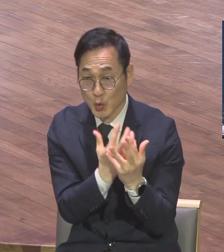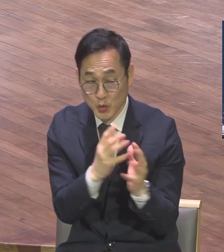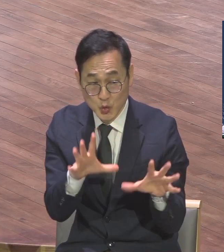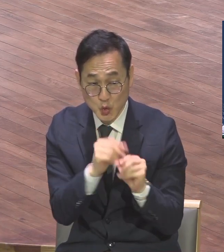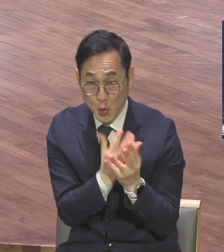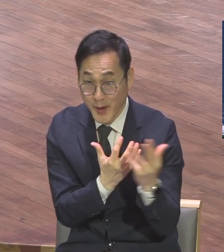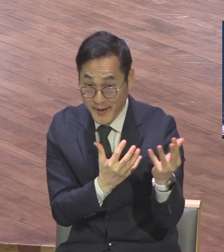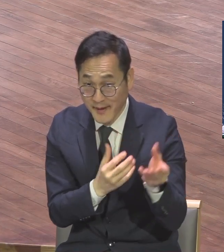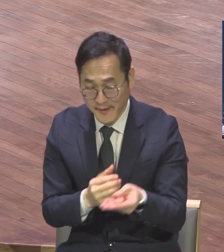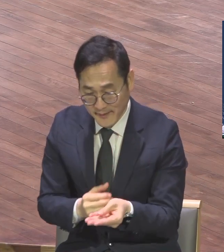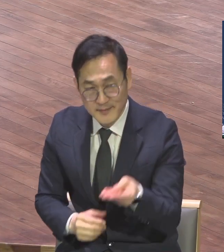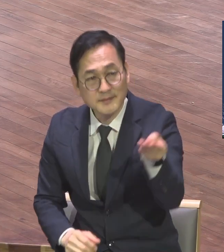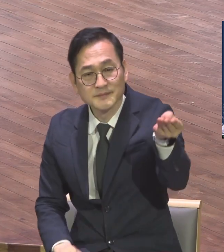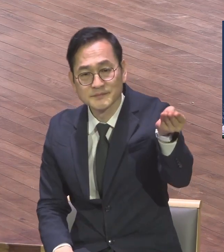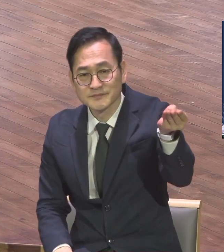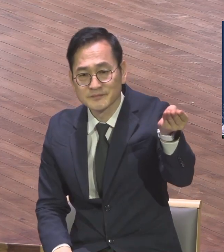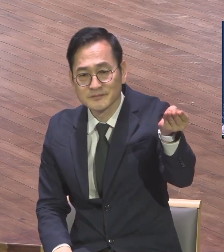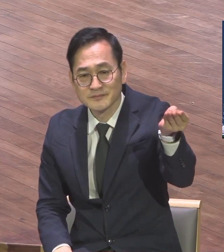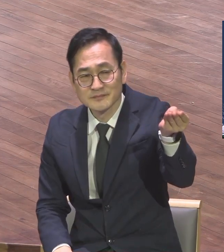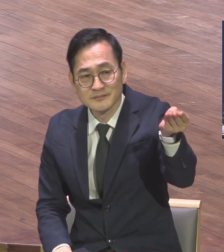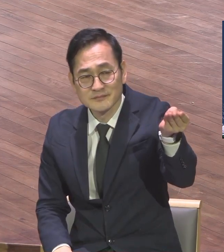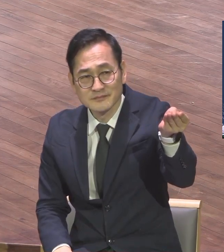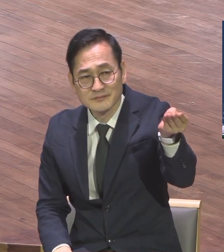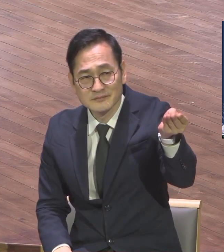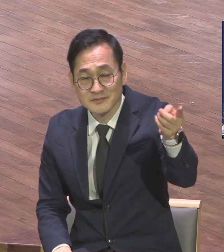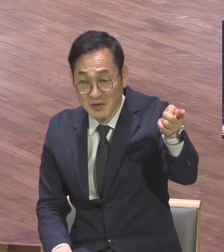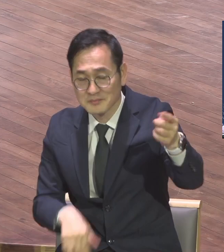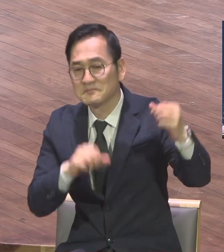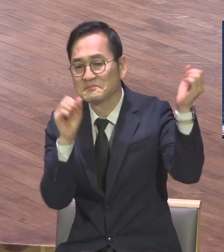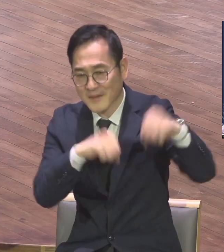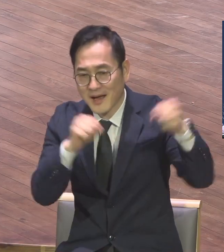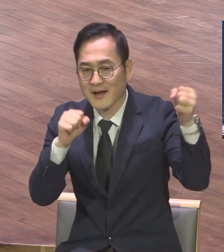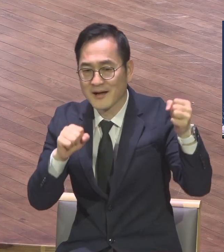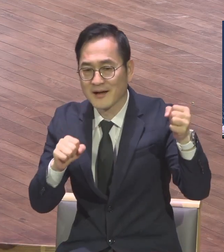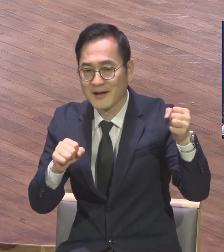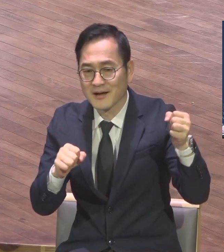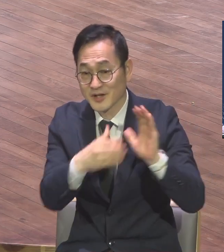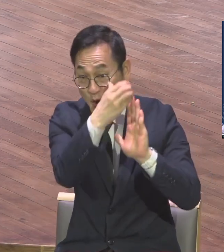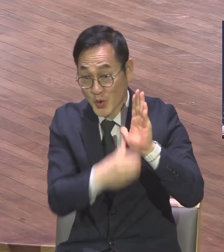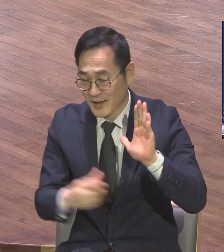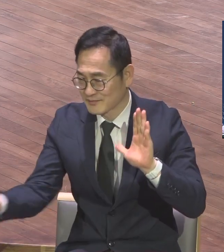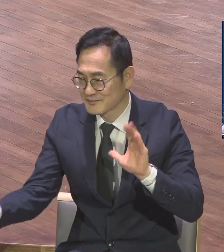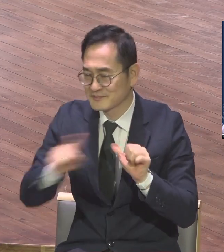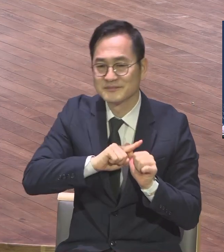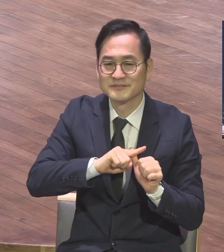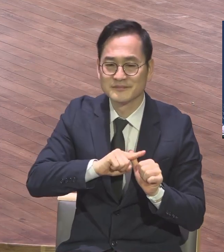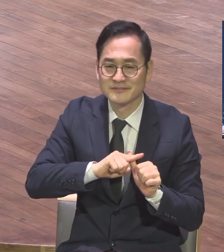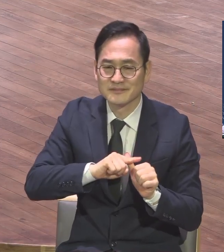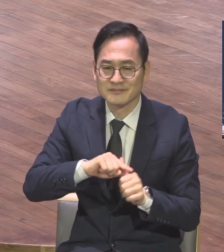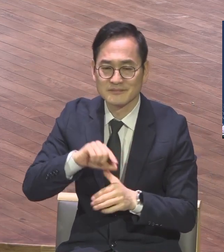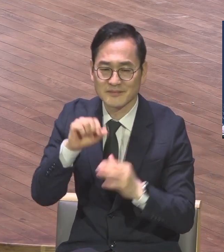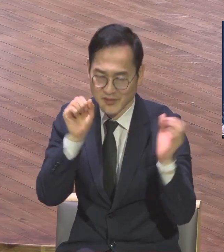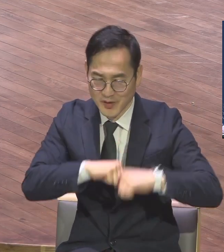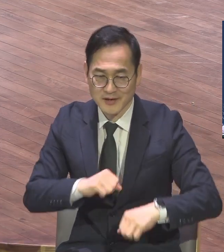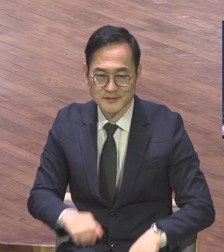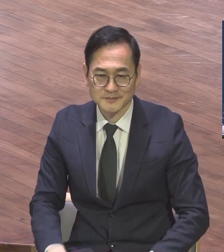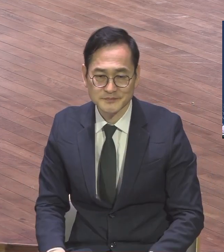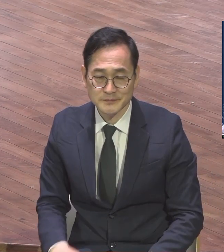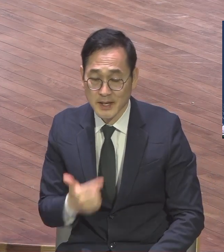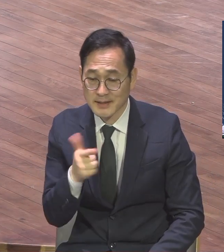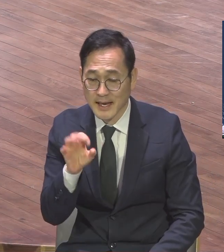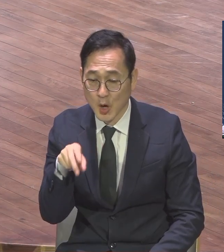전도총회 영입을 전격적으로 결정을 합니다. 그 후에 신학위원장인 나영아